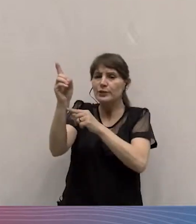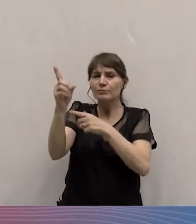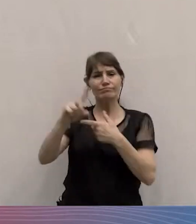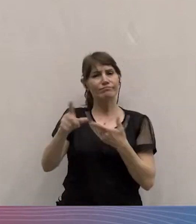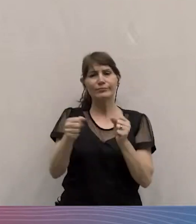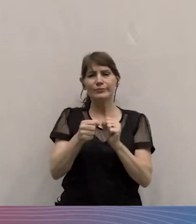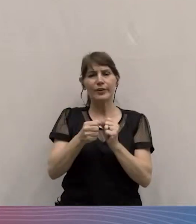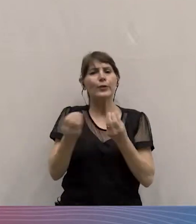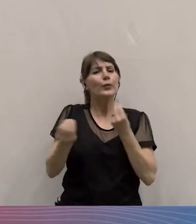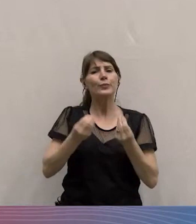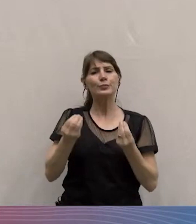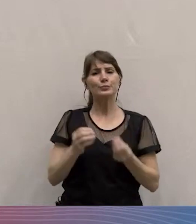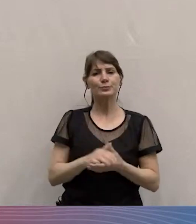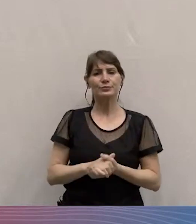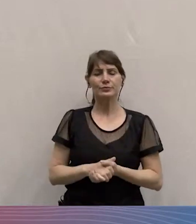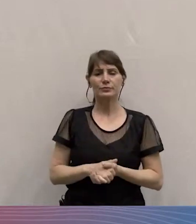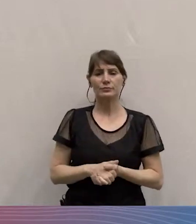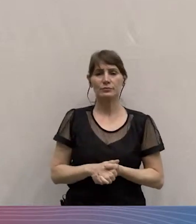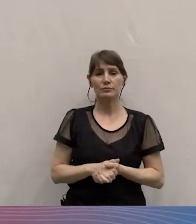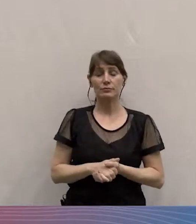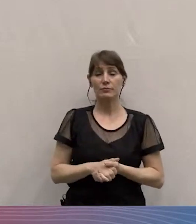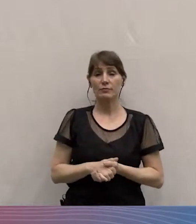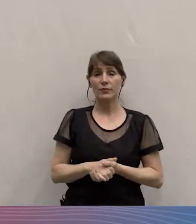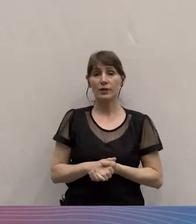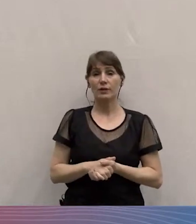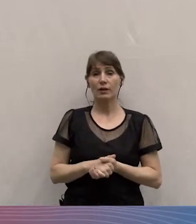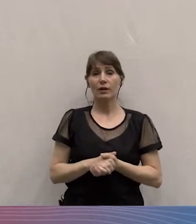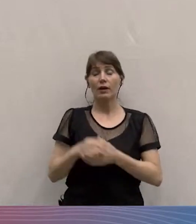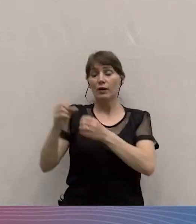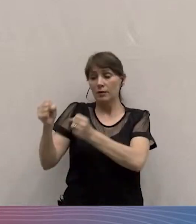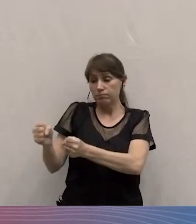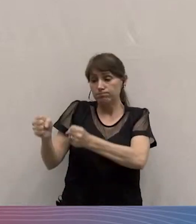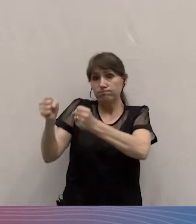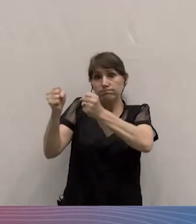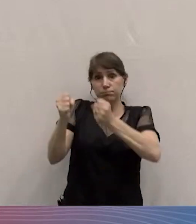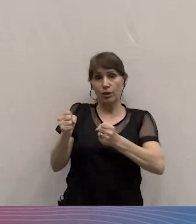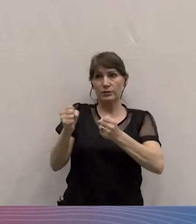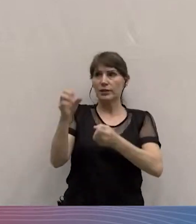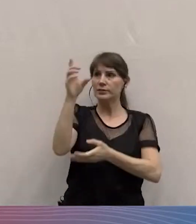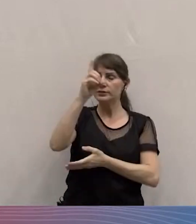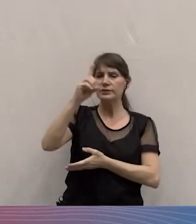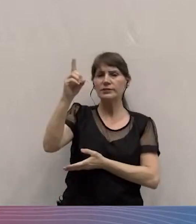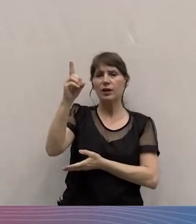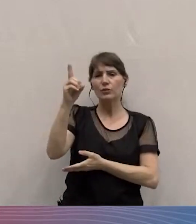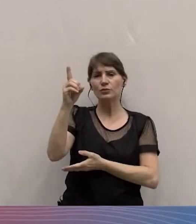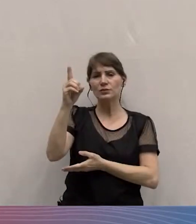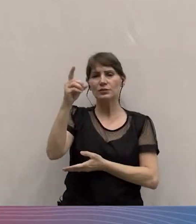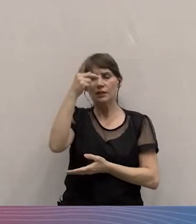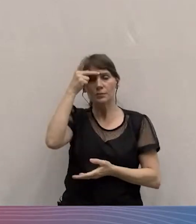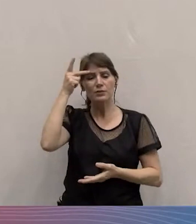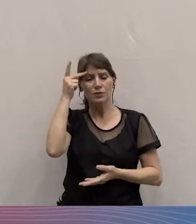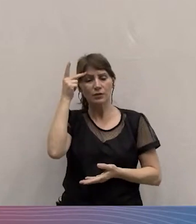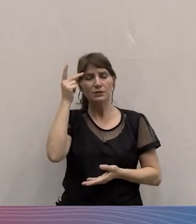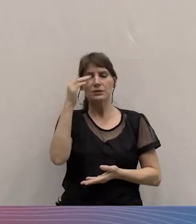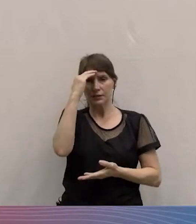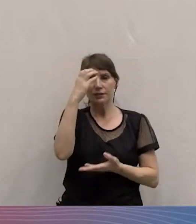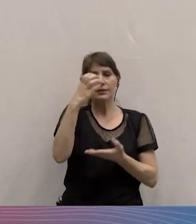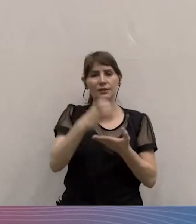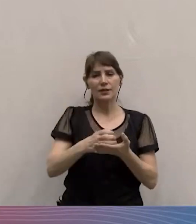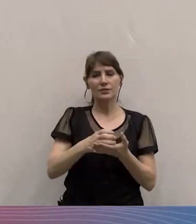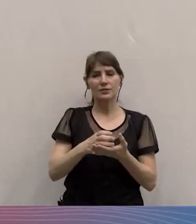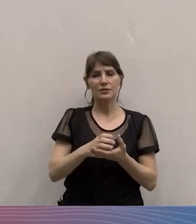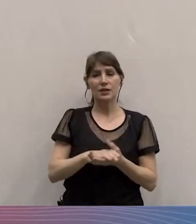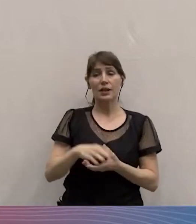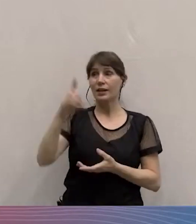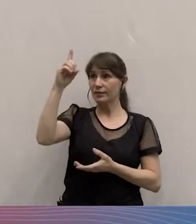executada. Então, o grande poder de Deus, irmãos, para com os que cremos,